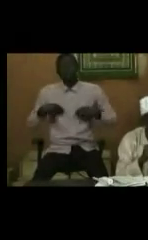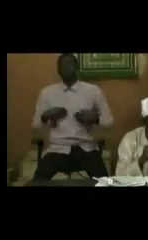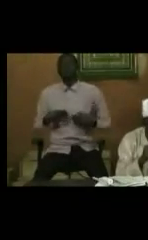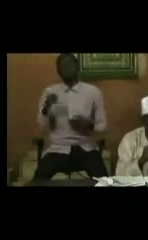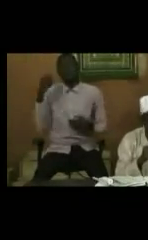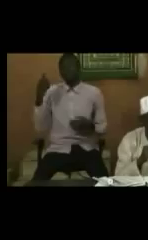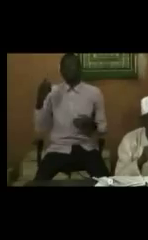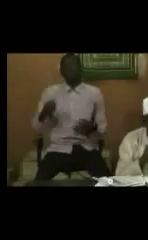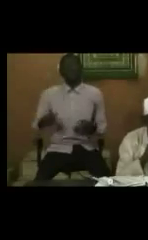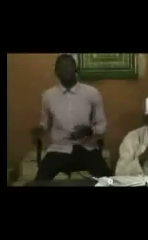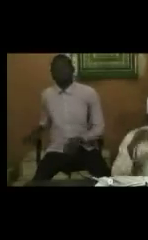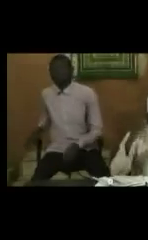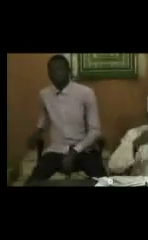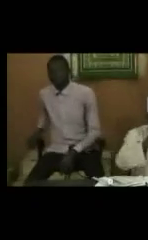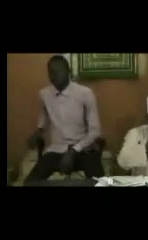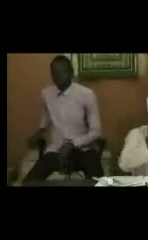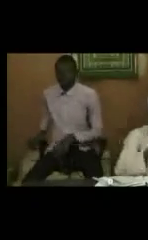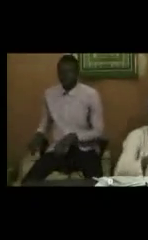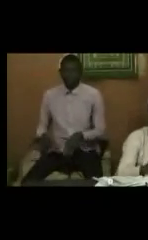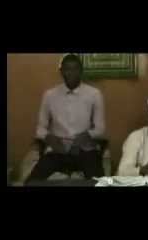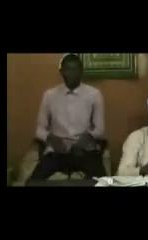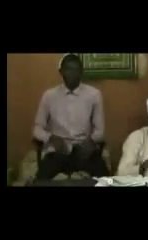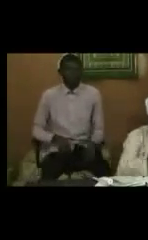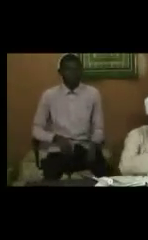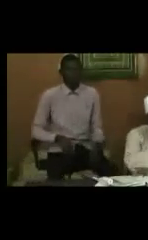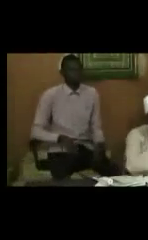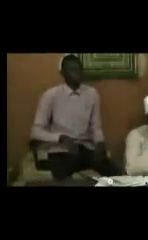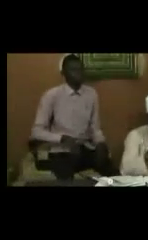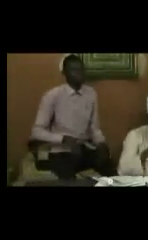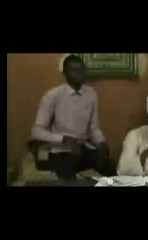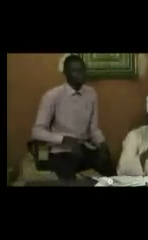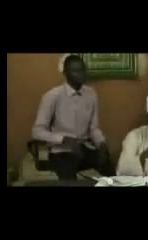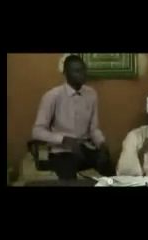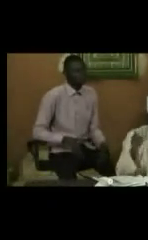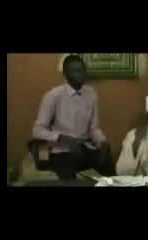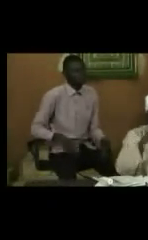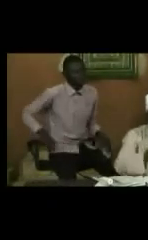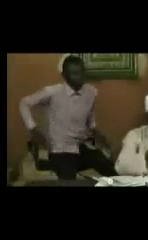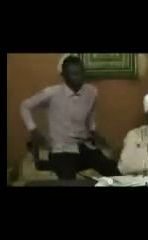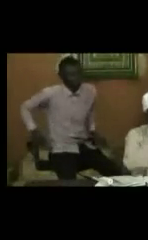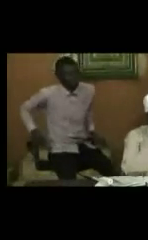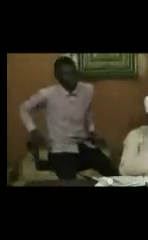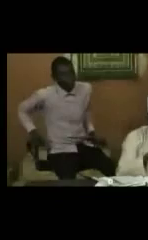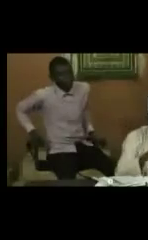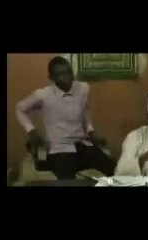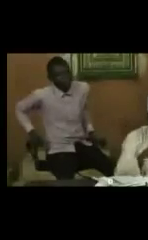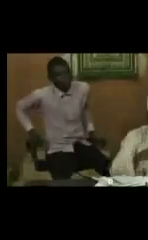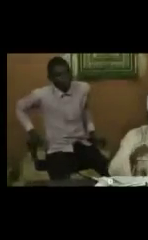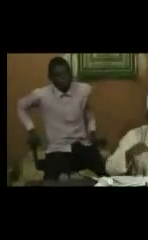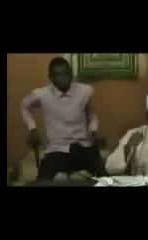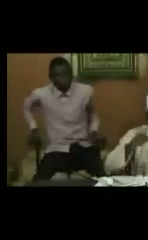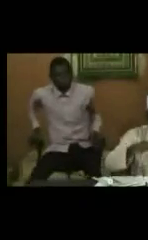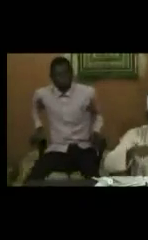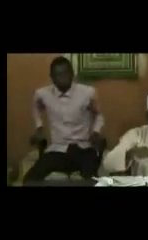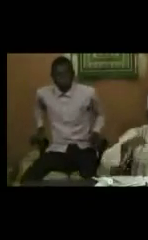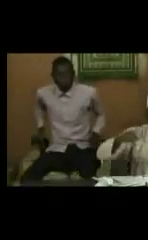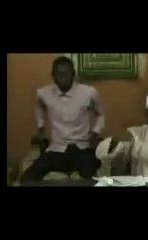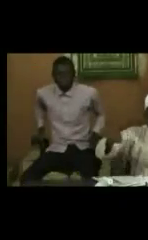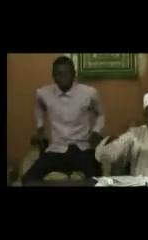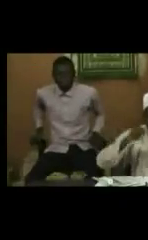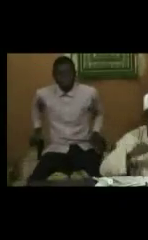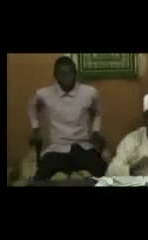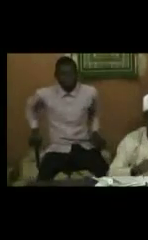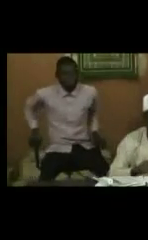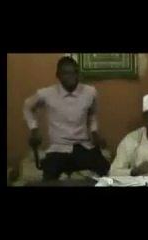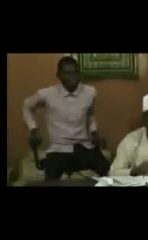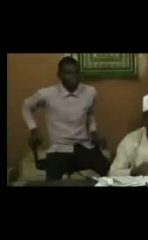lowo igaga ahadith ukhra hawa hadith mi tun wa o fi na ya ni zalika to tun ko awon nkan fun